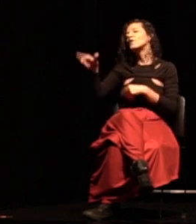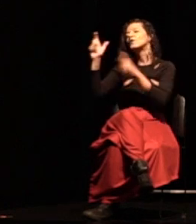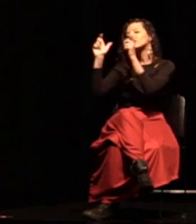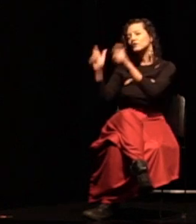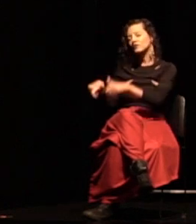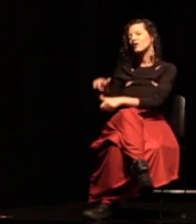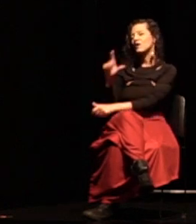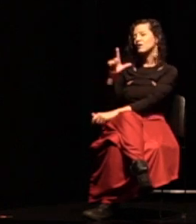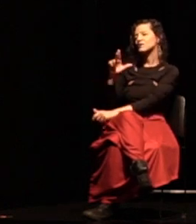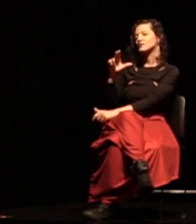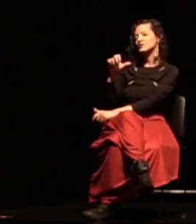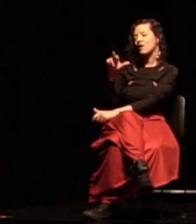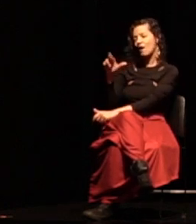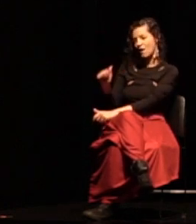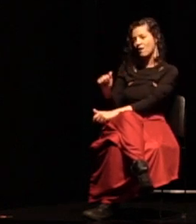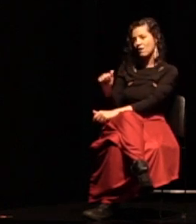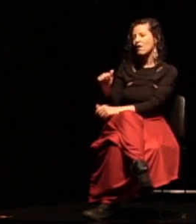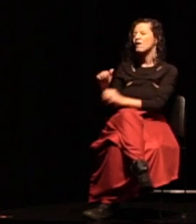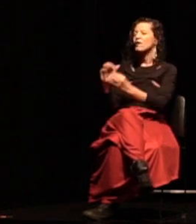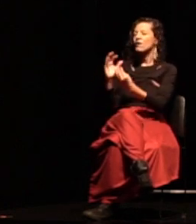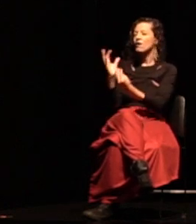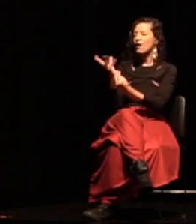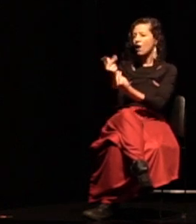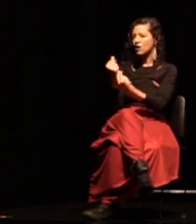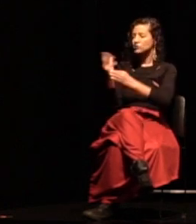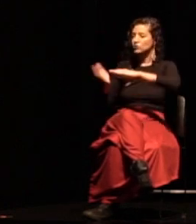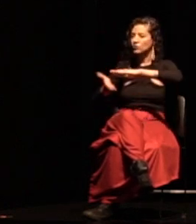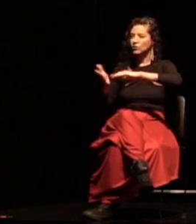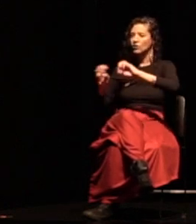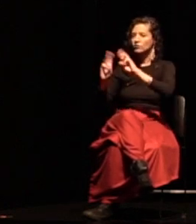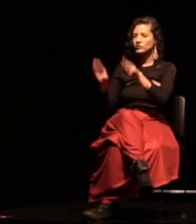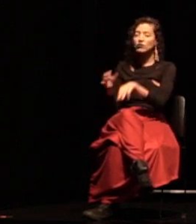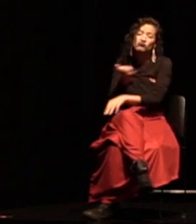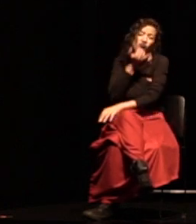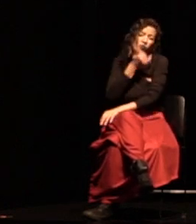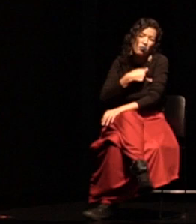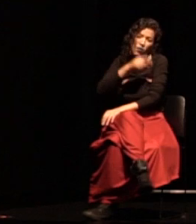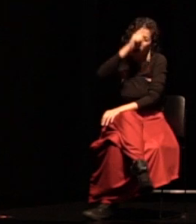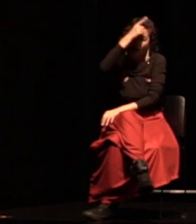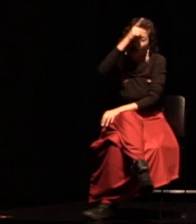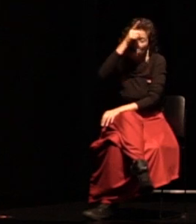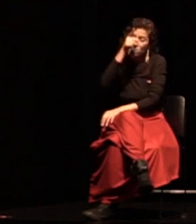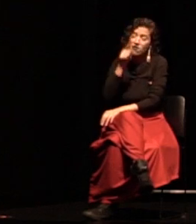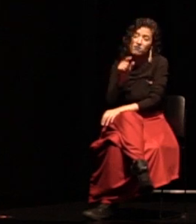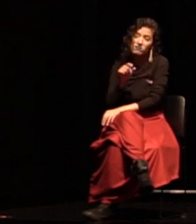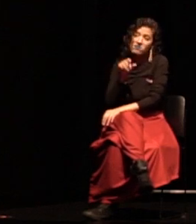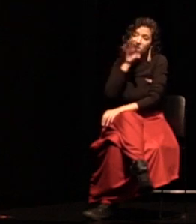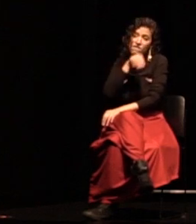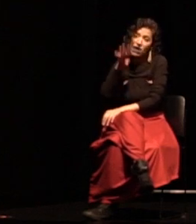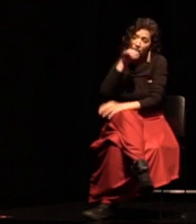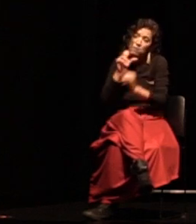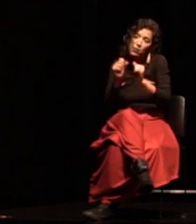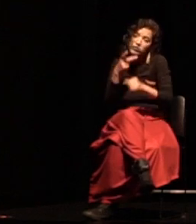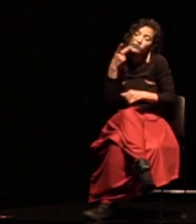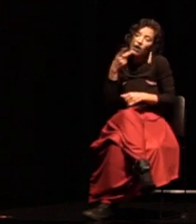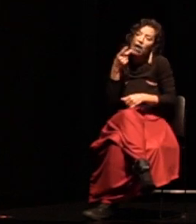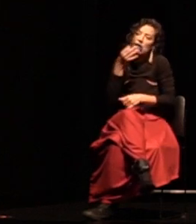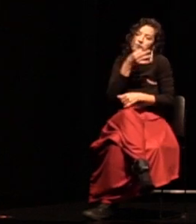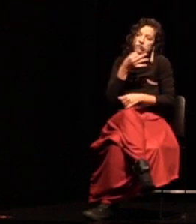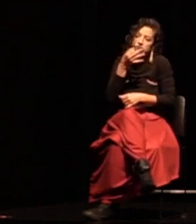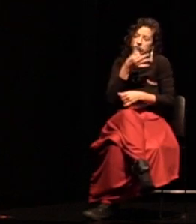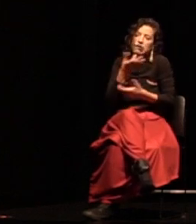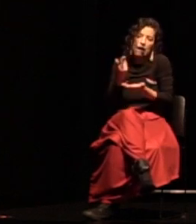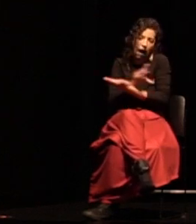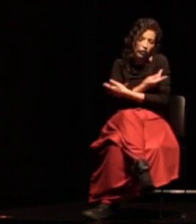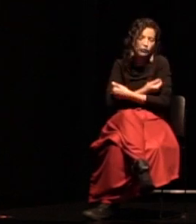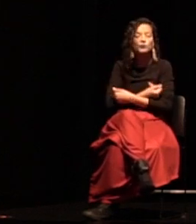Lucerne, o tema era Frauen, desculpem a pronúncia em alemão, mas era Frauenmachen Kunst, né, era